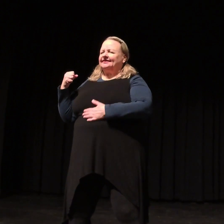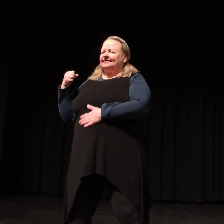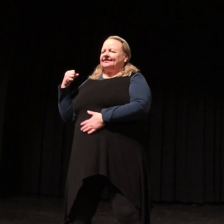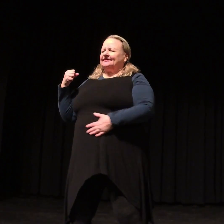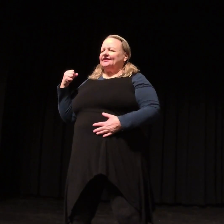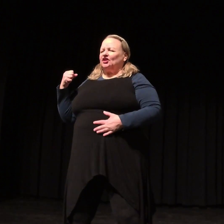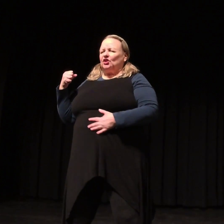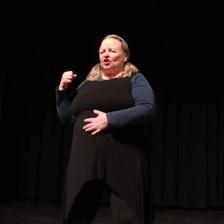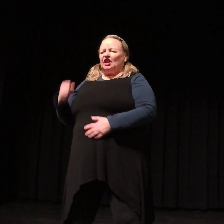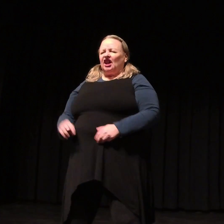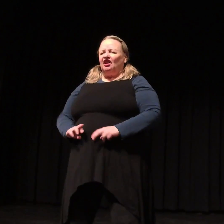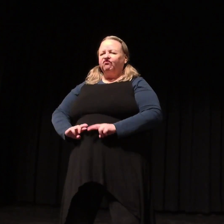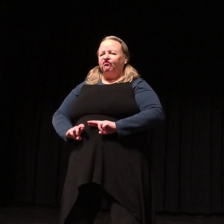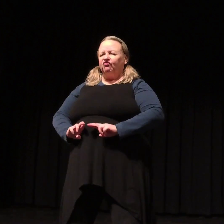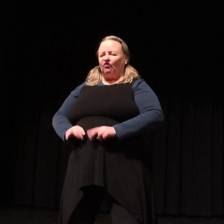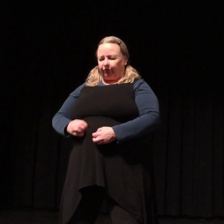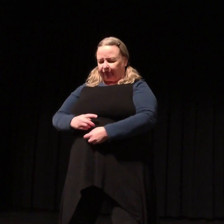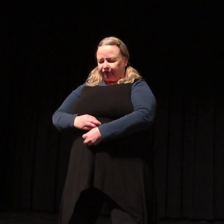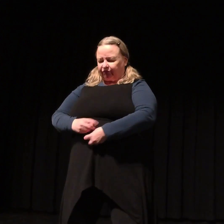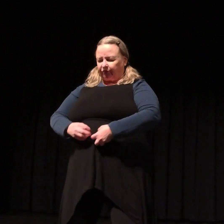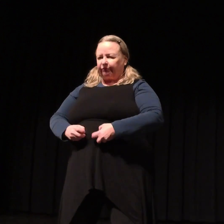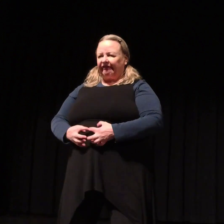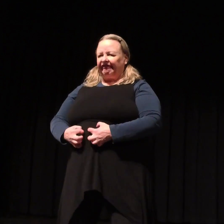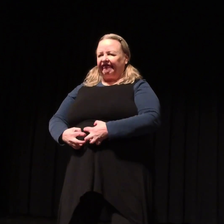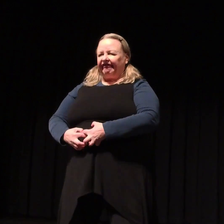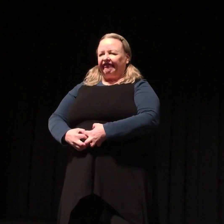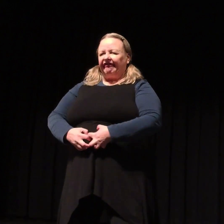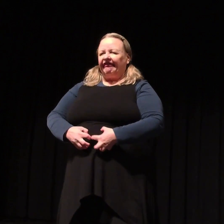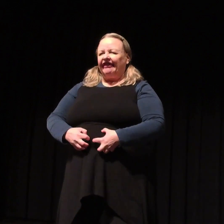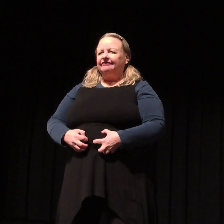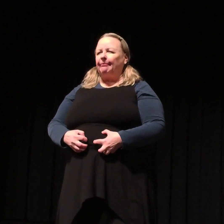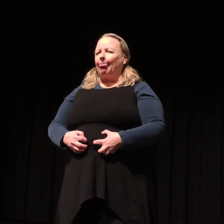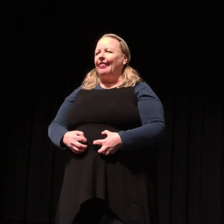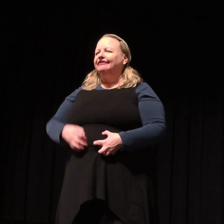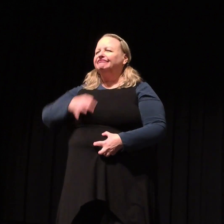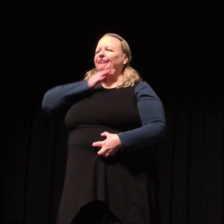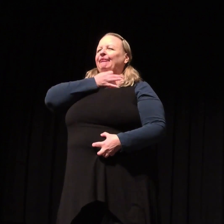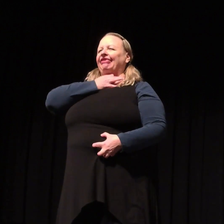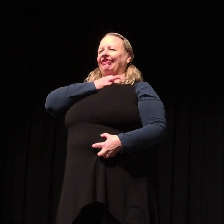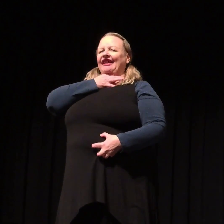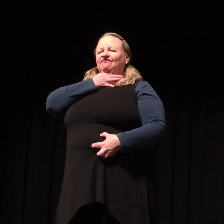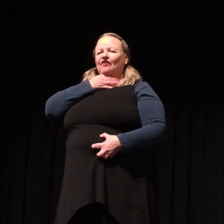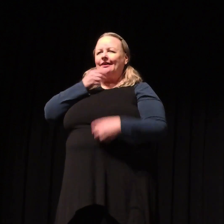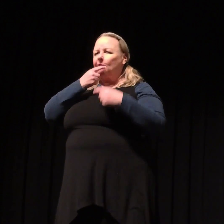Bon, ma botte à lunch, je vais la déposer. Je commence à avoir faim, hein? Mon ventre, il grogne, là.